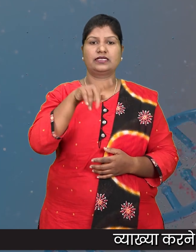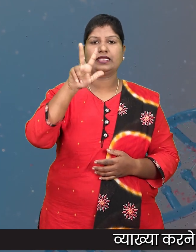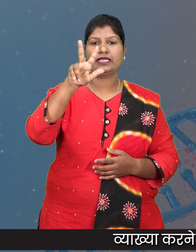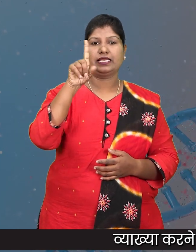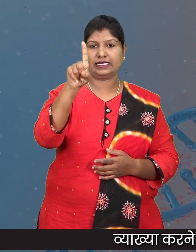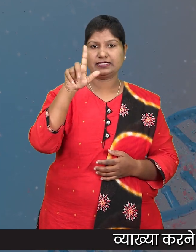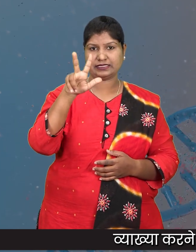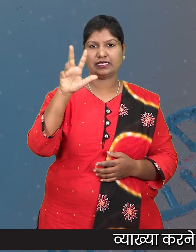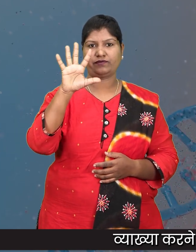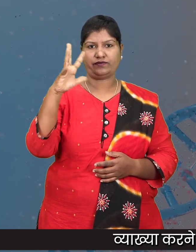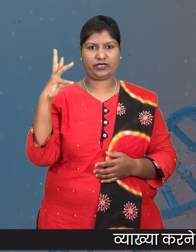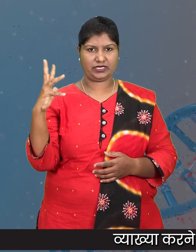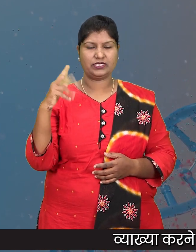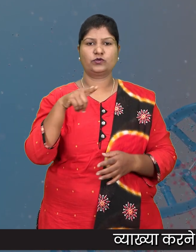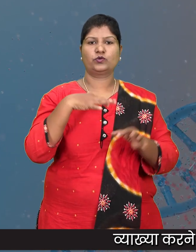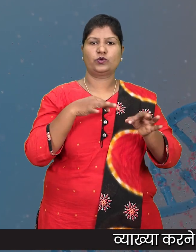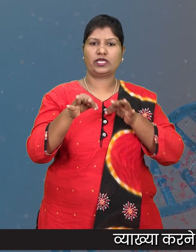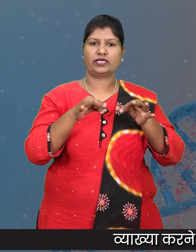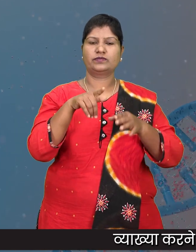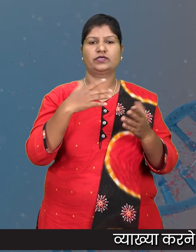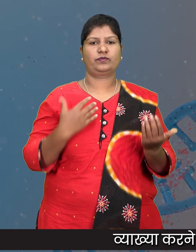सिद्धांत प्रस्तावित किया।